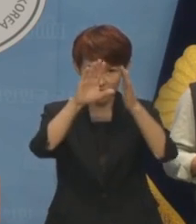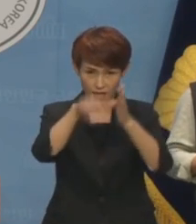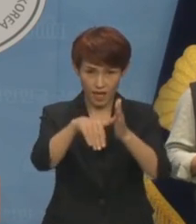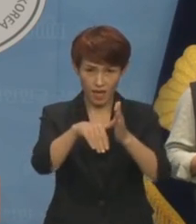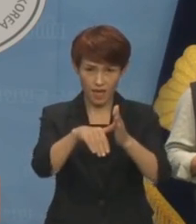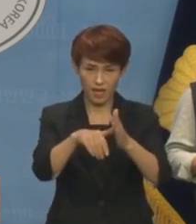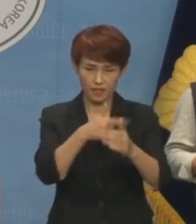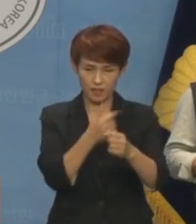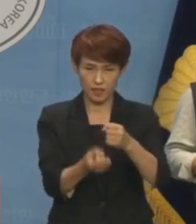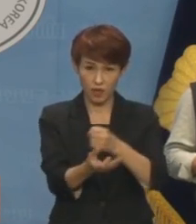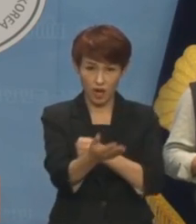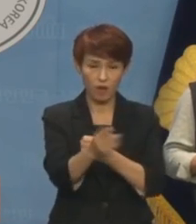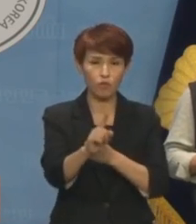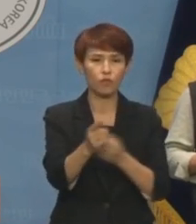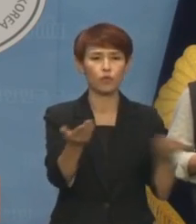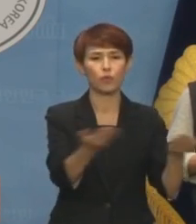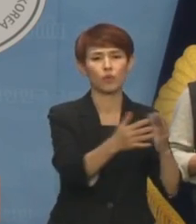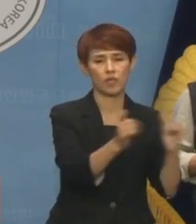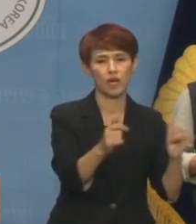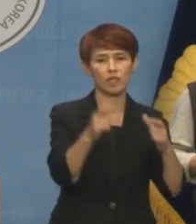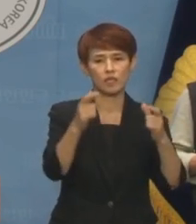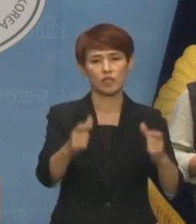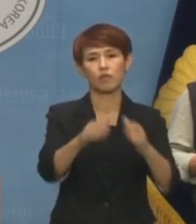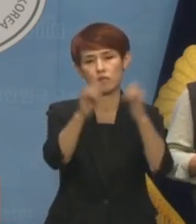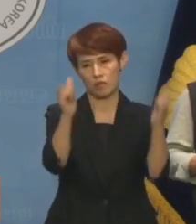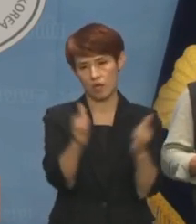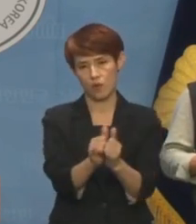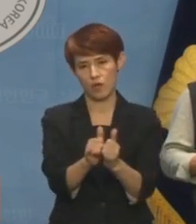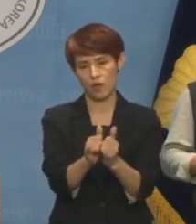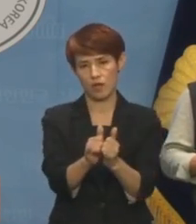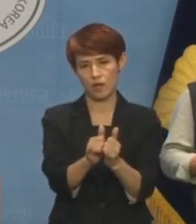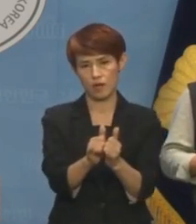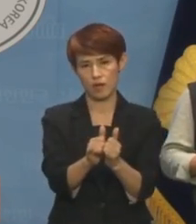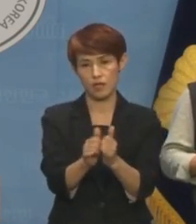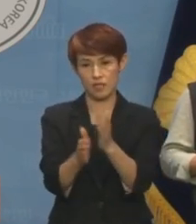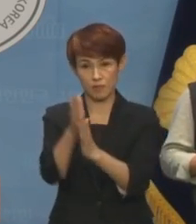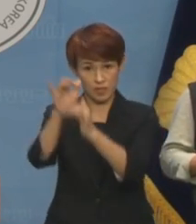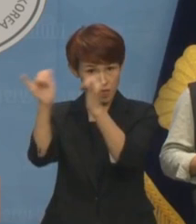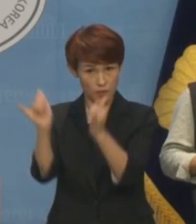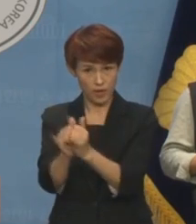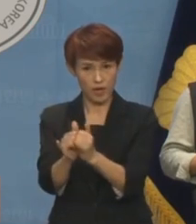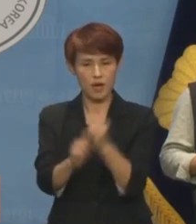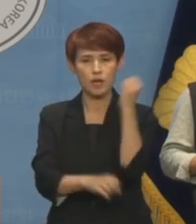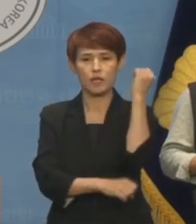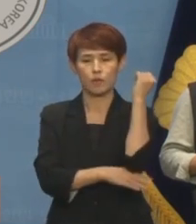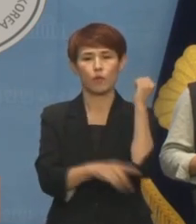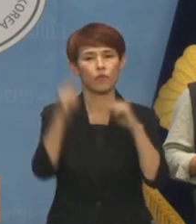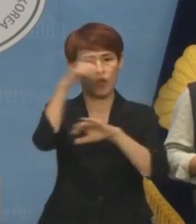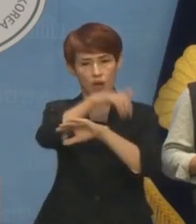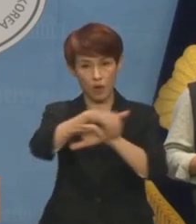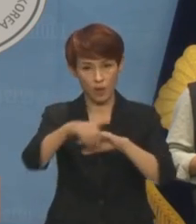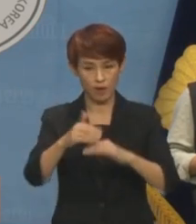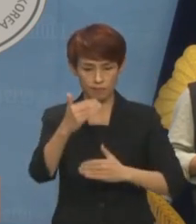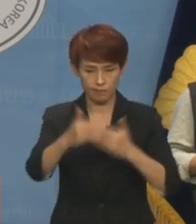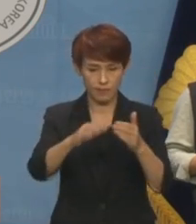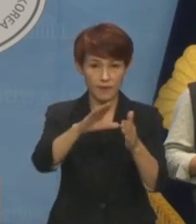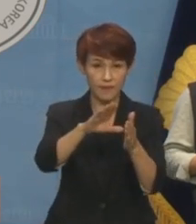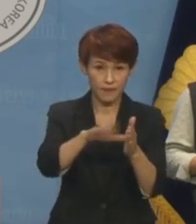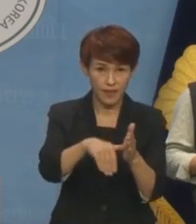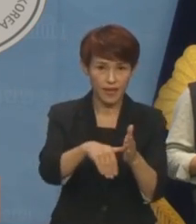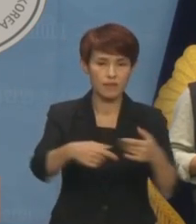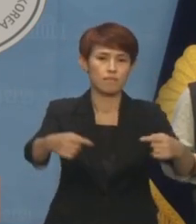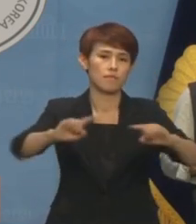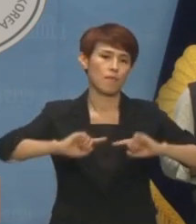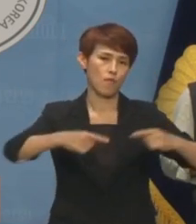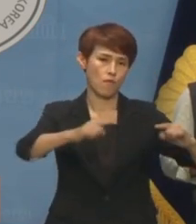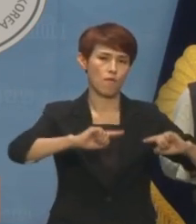영향을 받을 노동자와 지역사회 그리고 시민사회가 전환의 기본계획과 이행 과정에서의 참여를